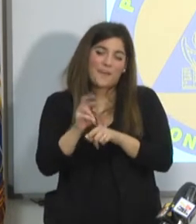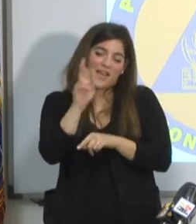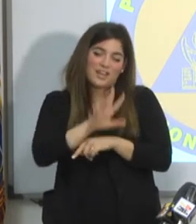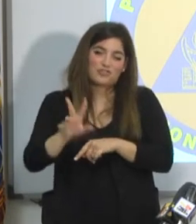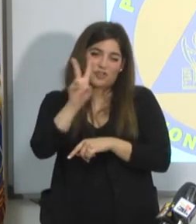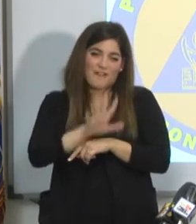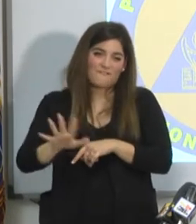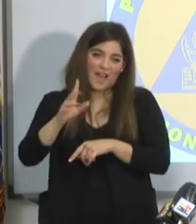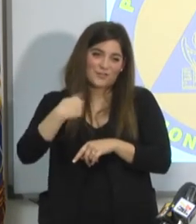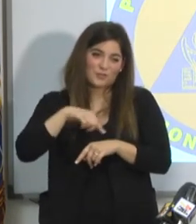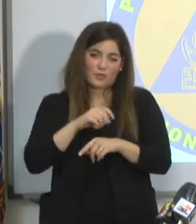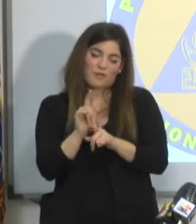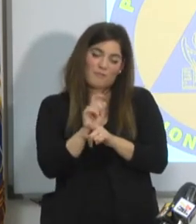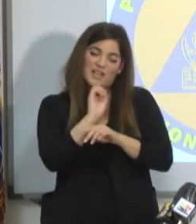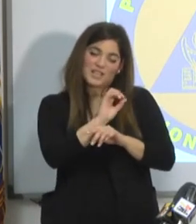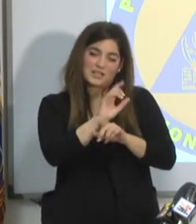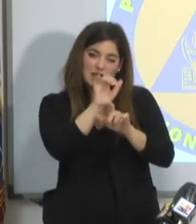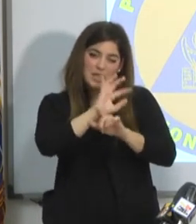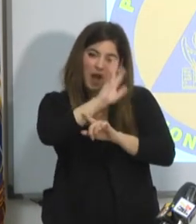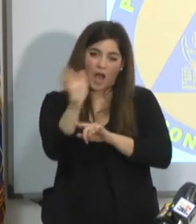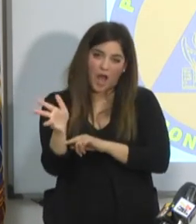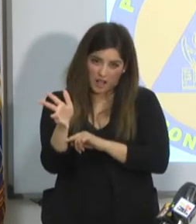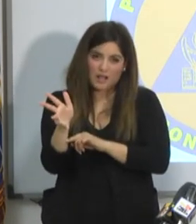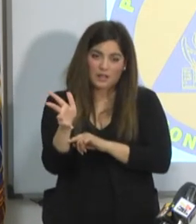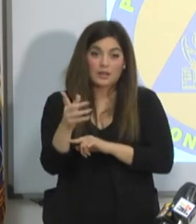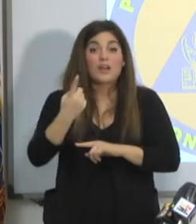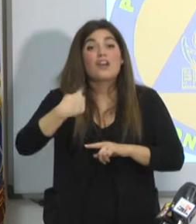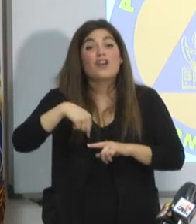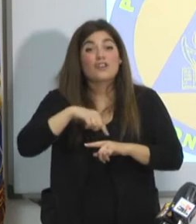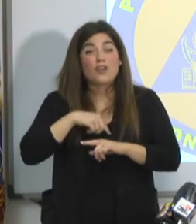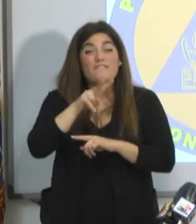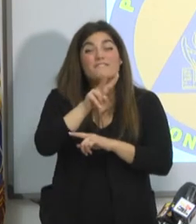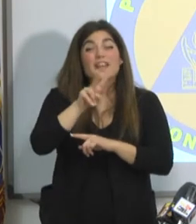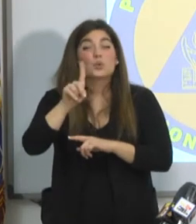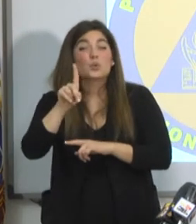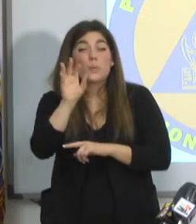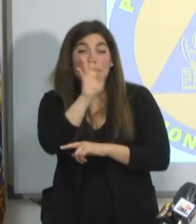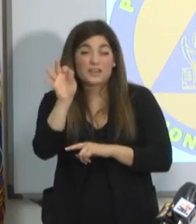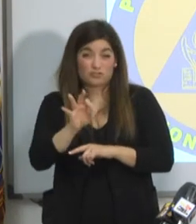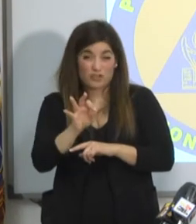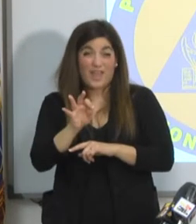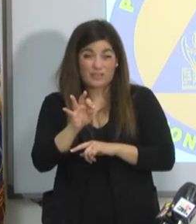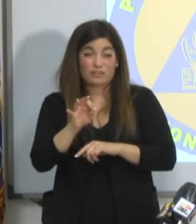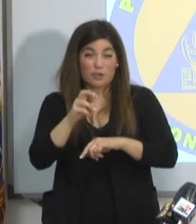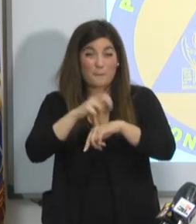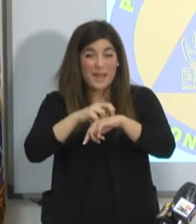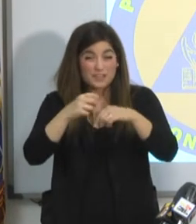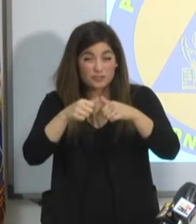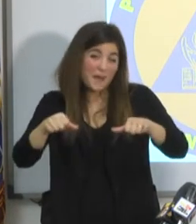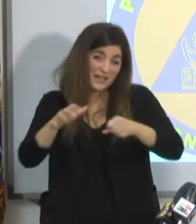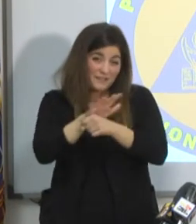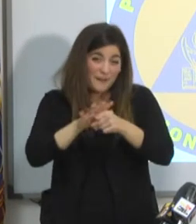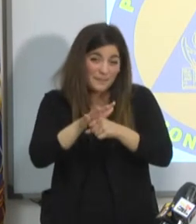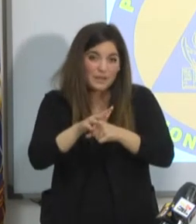grazie ai medici, 650 medici, quindi il 21% dei medici di base, stanno facendo gratuitamente